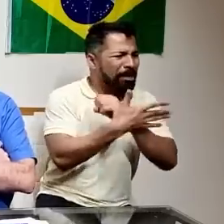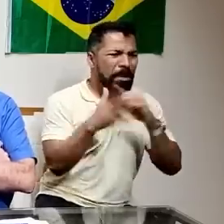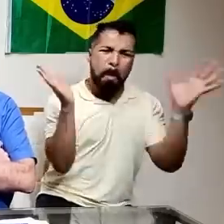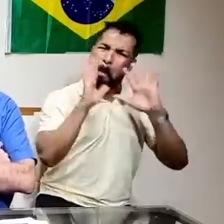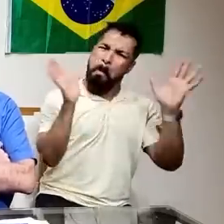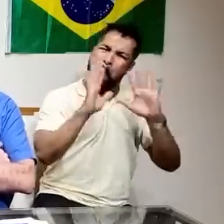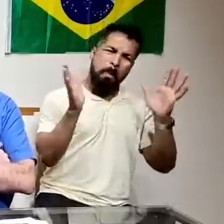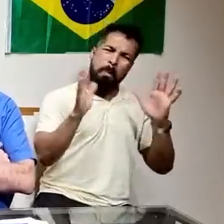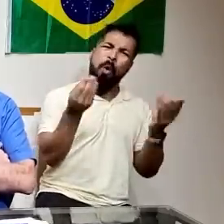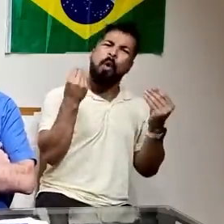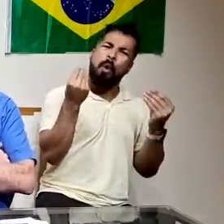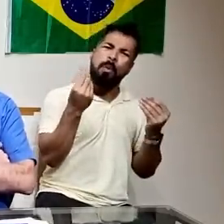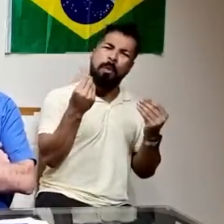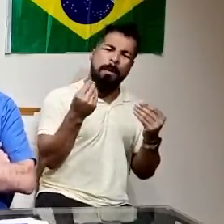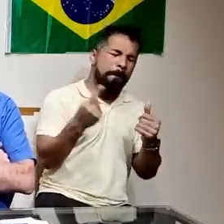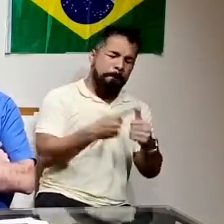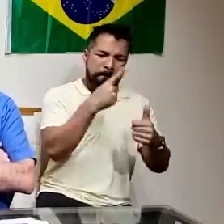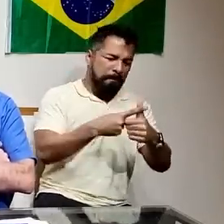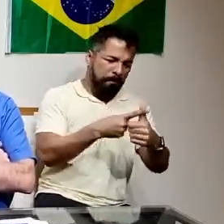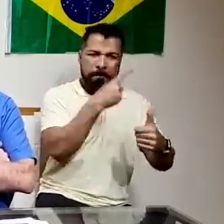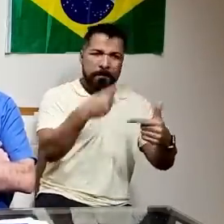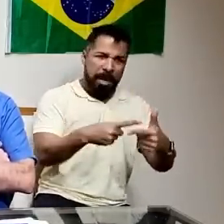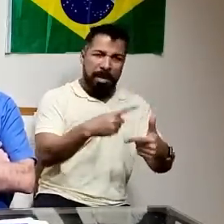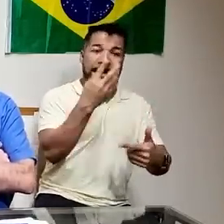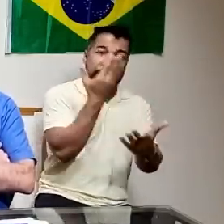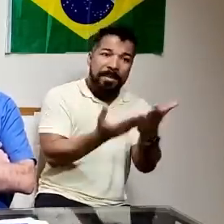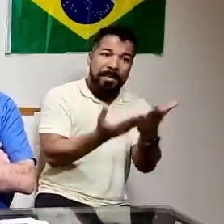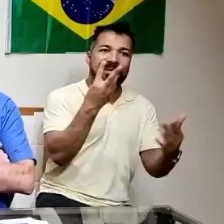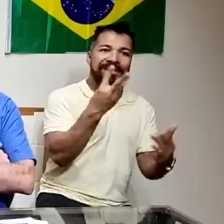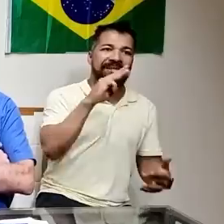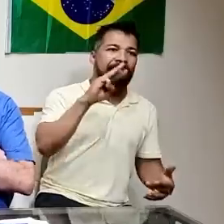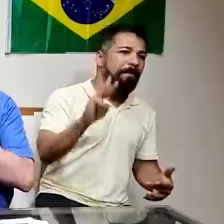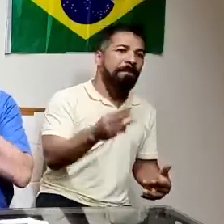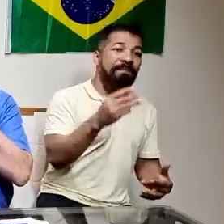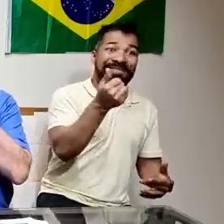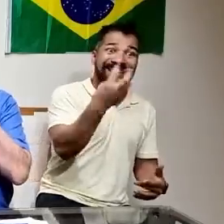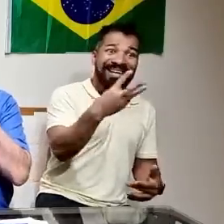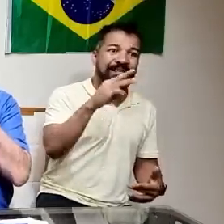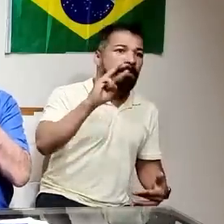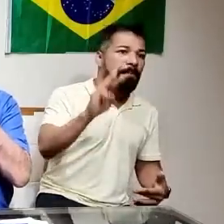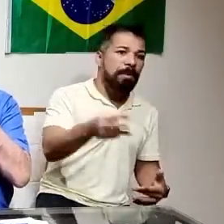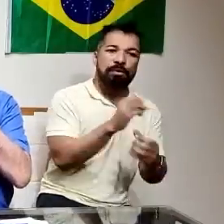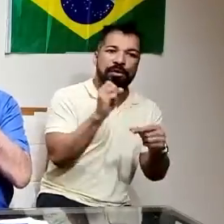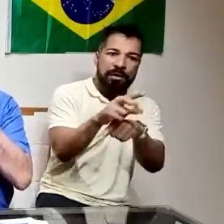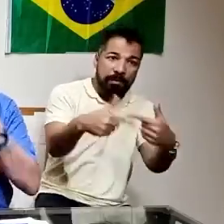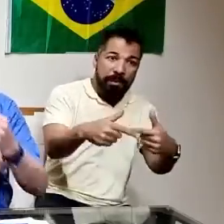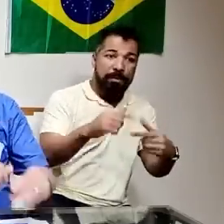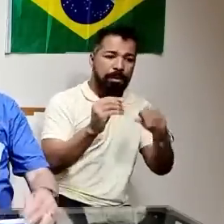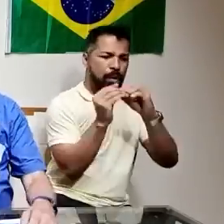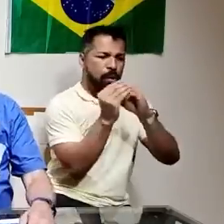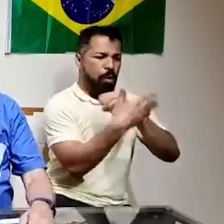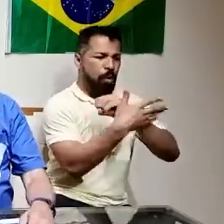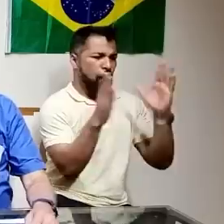sem crise nenhuma, a gente tomou 2 tombos seguidos, perdeu 3 milhões de emprego. O senhor, com a crise do Covid, gerou emprego. Então